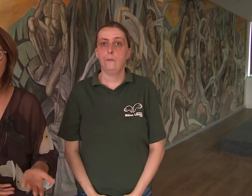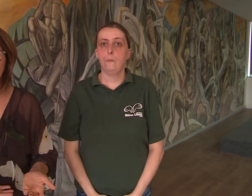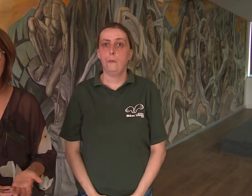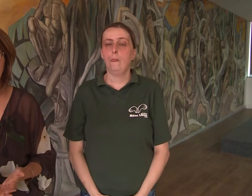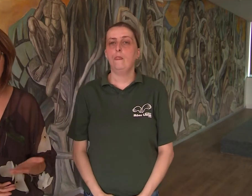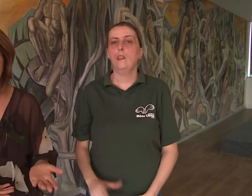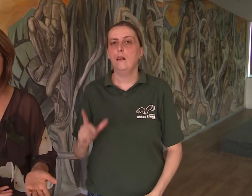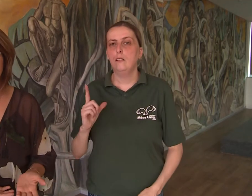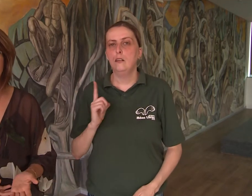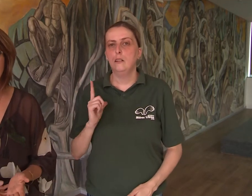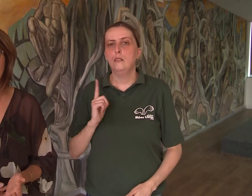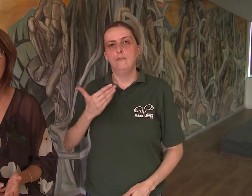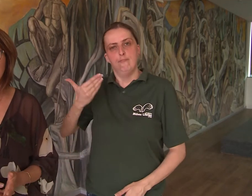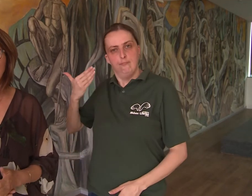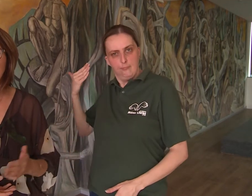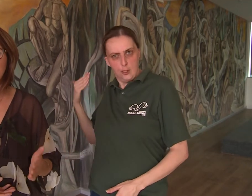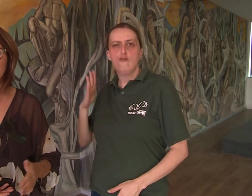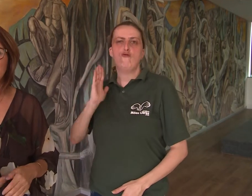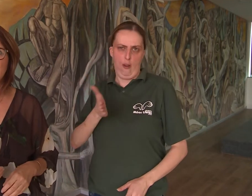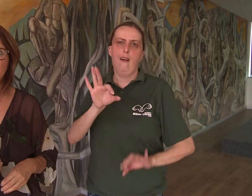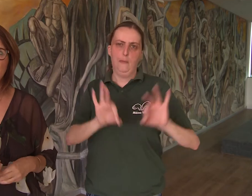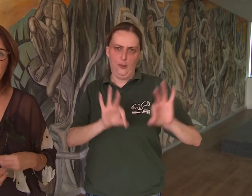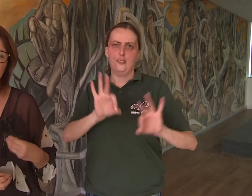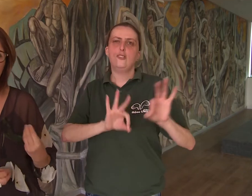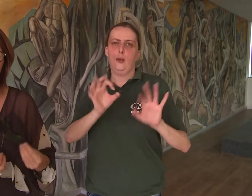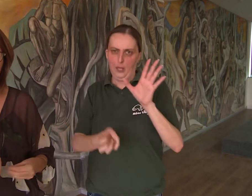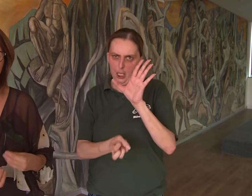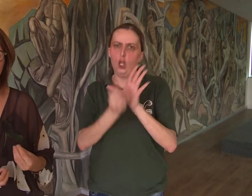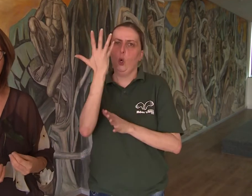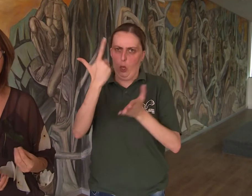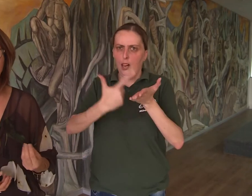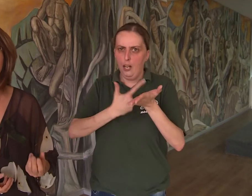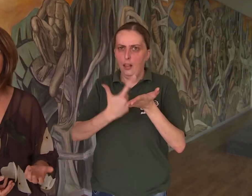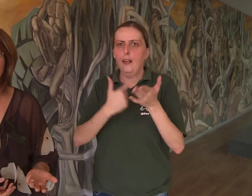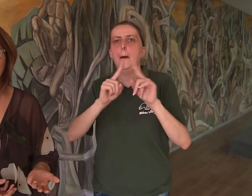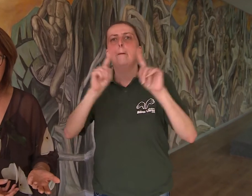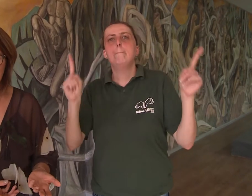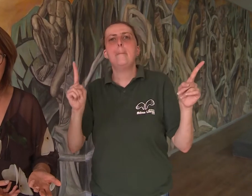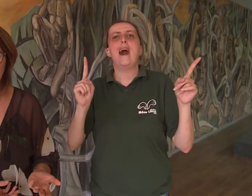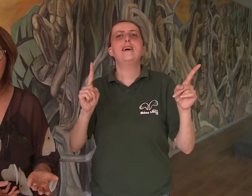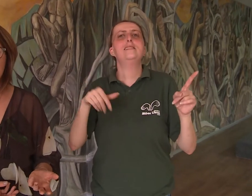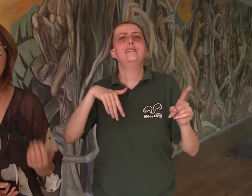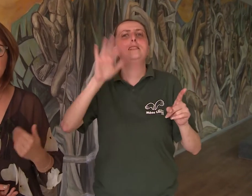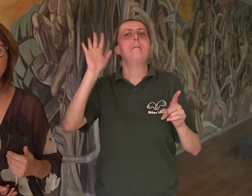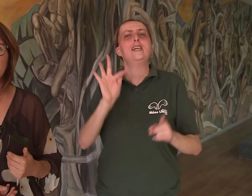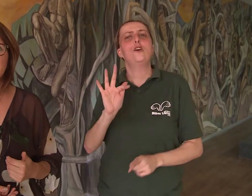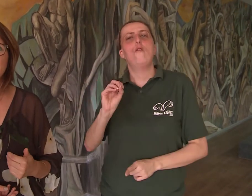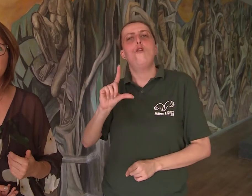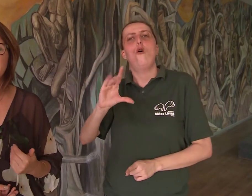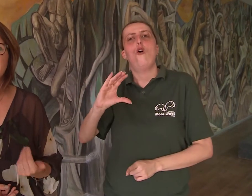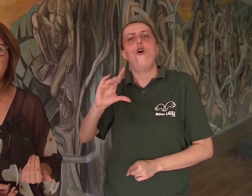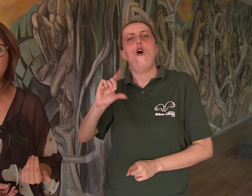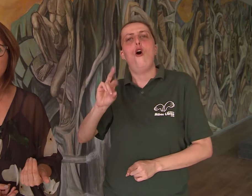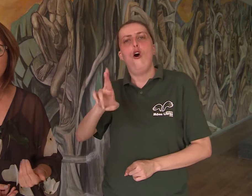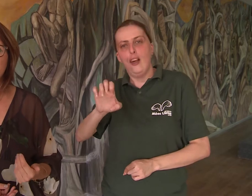Algum tempo nós já estamos trabalhando nessa linha, porém, numa perspectiva de trabalhar com o folclore brasileiro. E neste momento